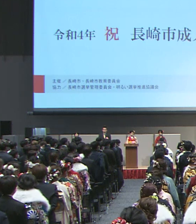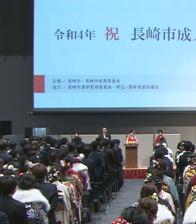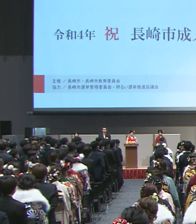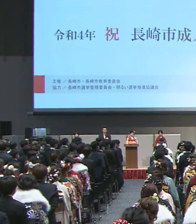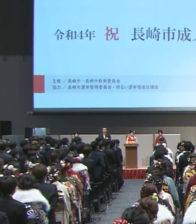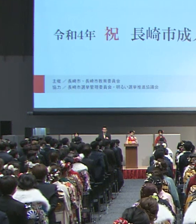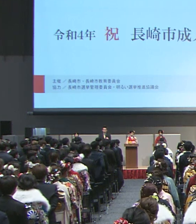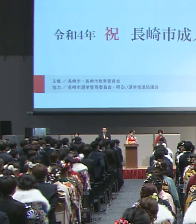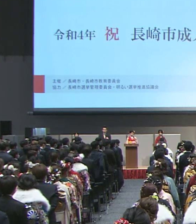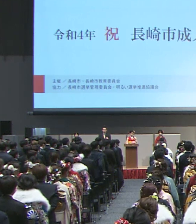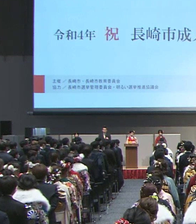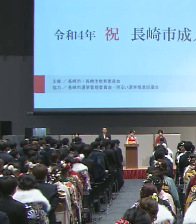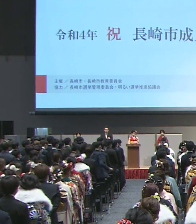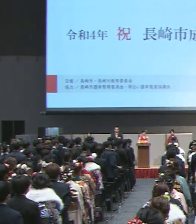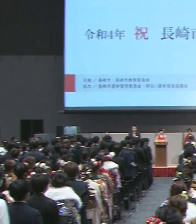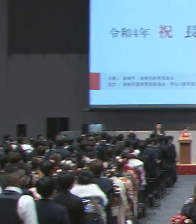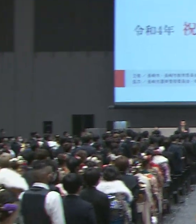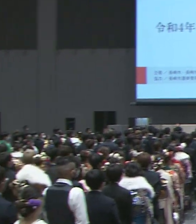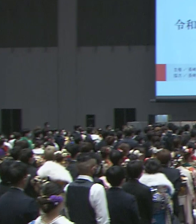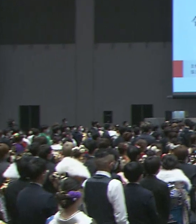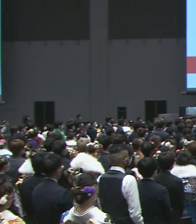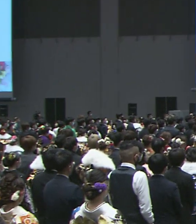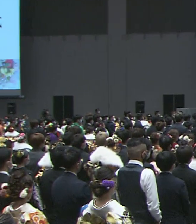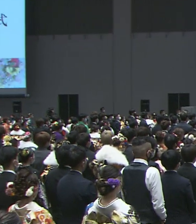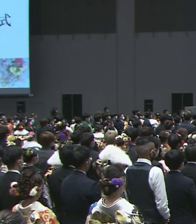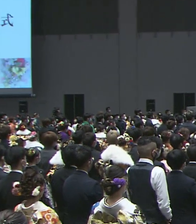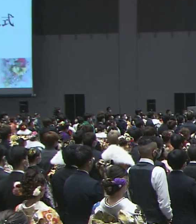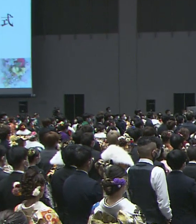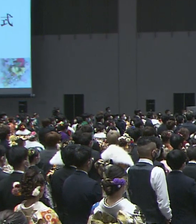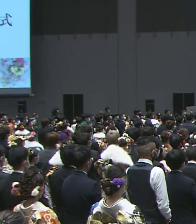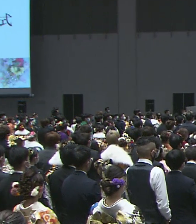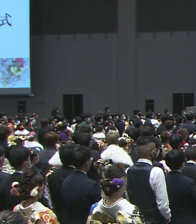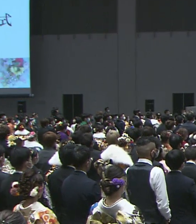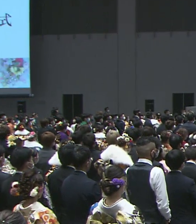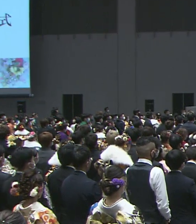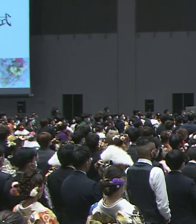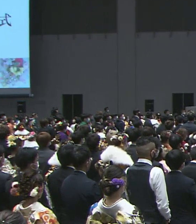定時上の皆様は前にを向き直りください